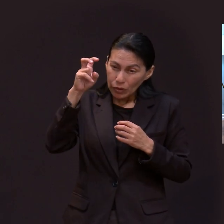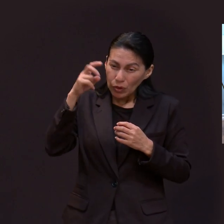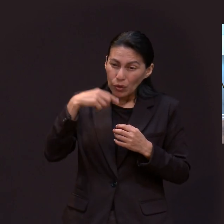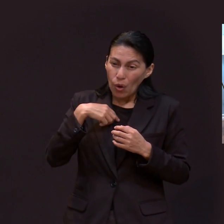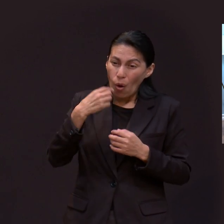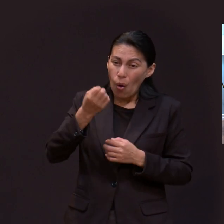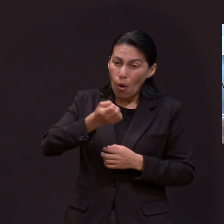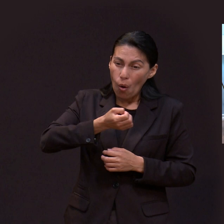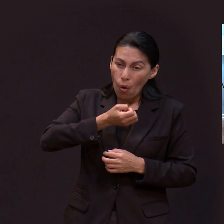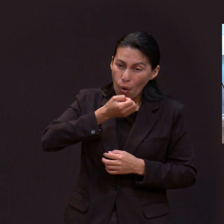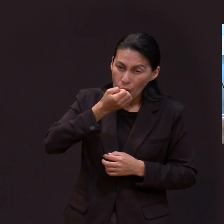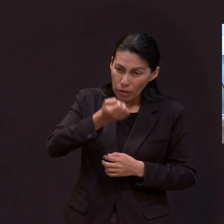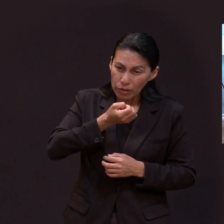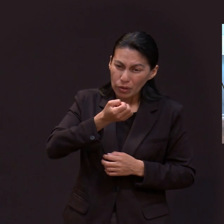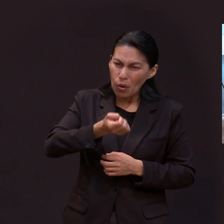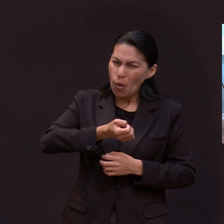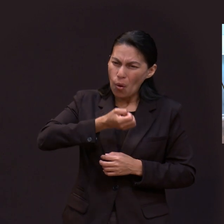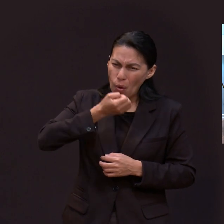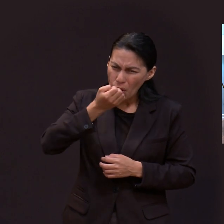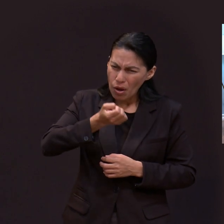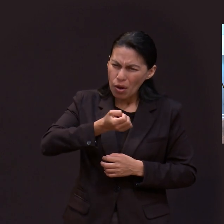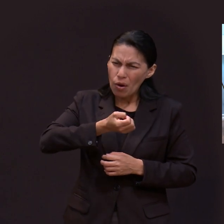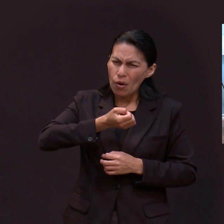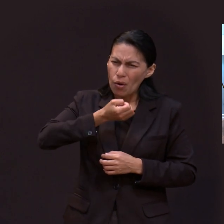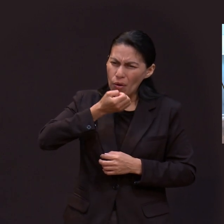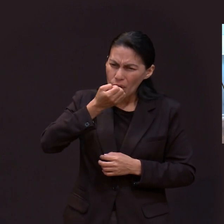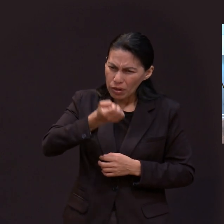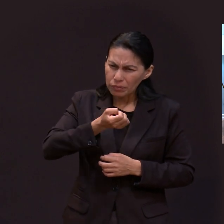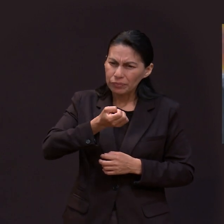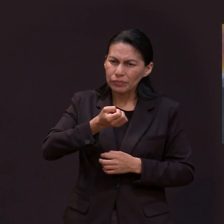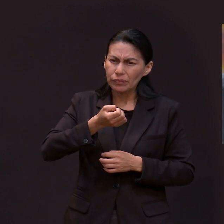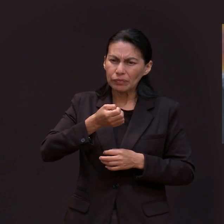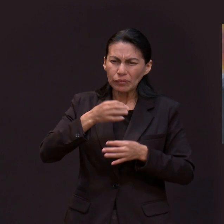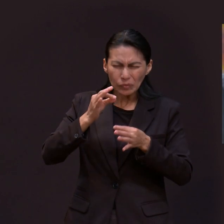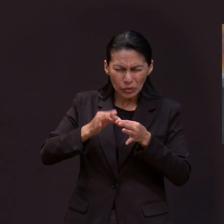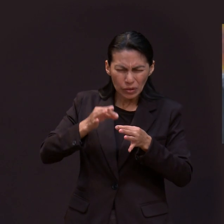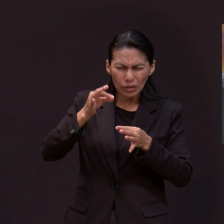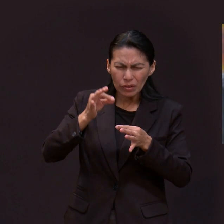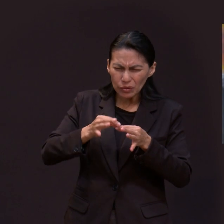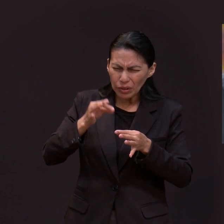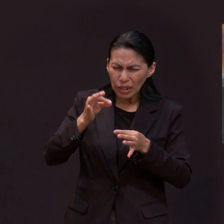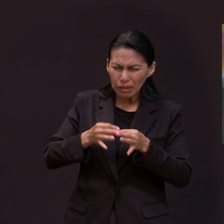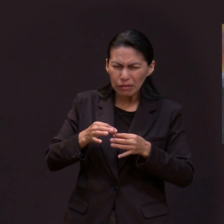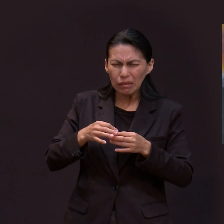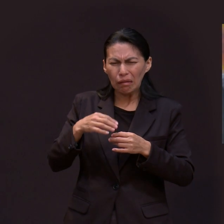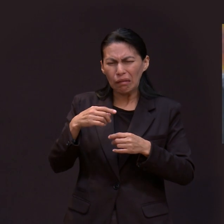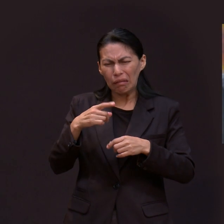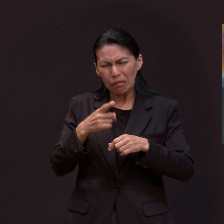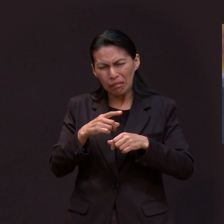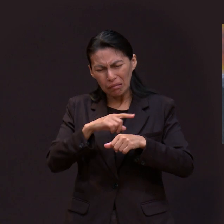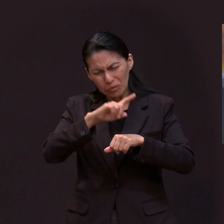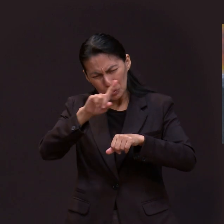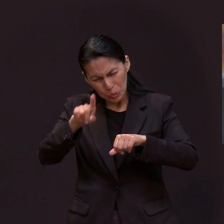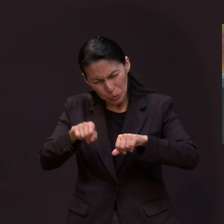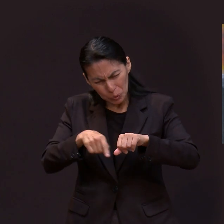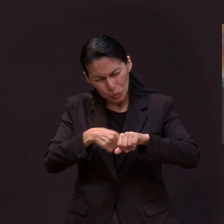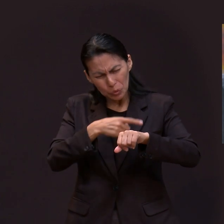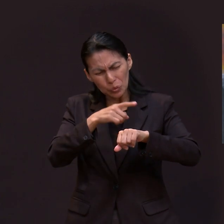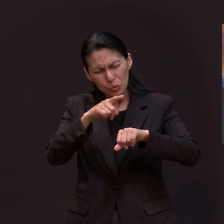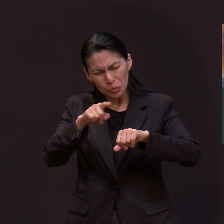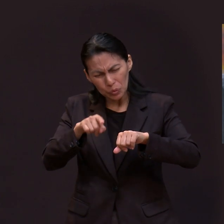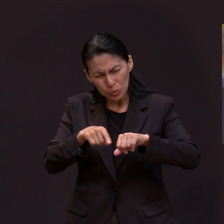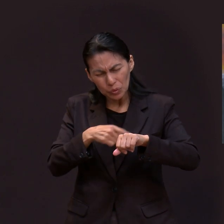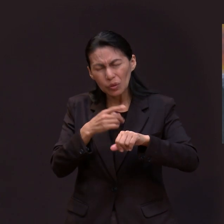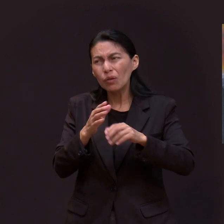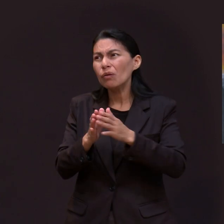no fue gran cosa pero yo empecé a orar ahora todo el día cada rato del día toda esa semana